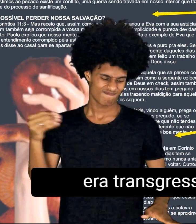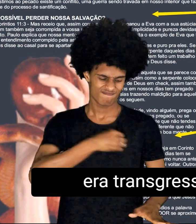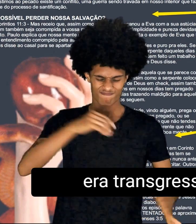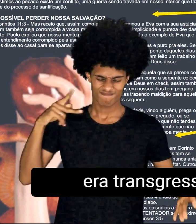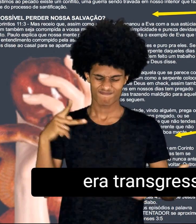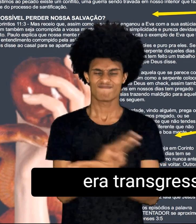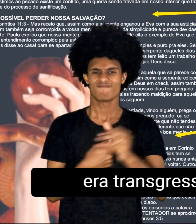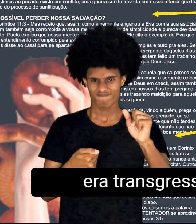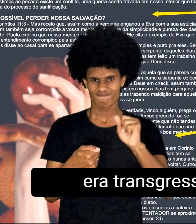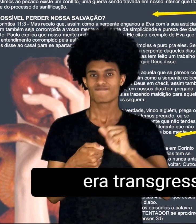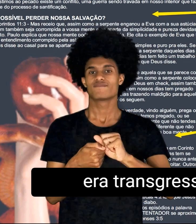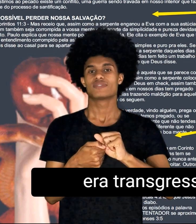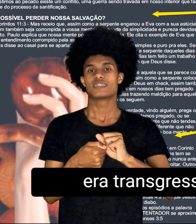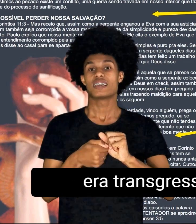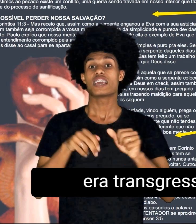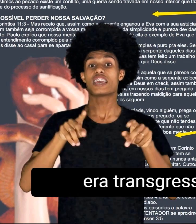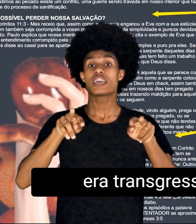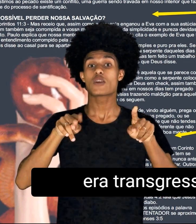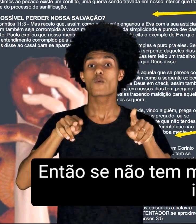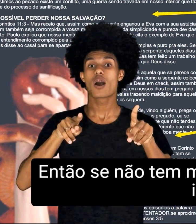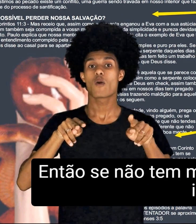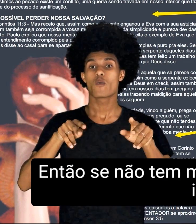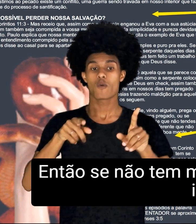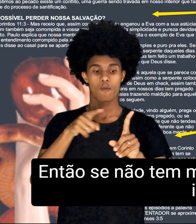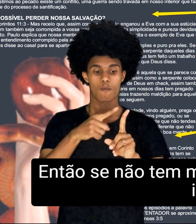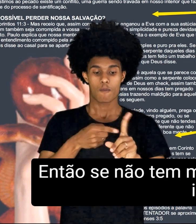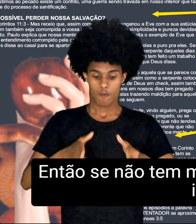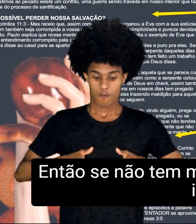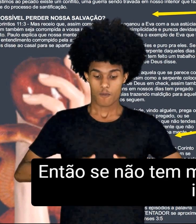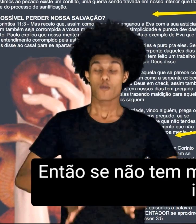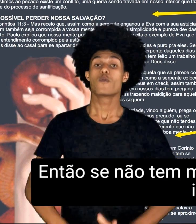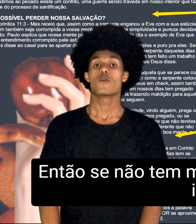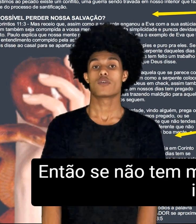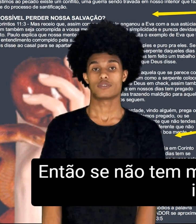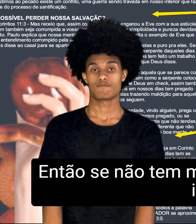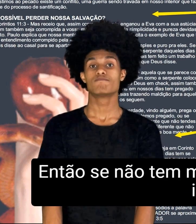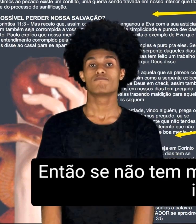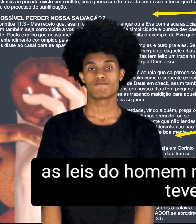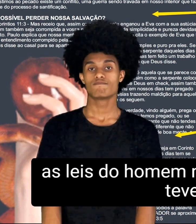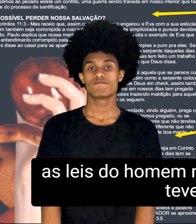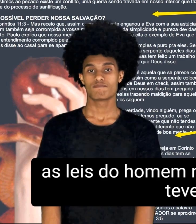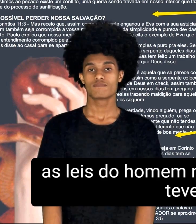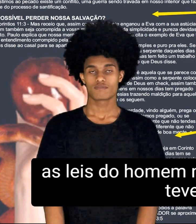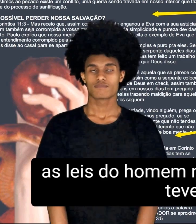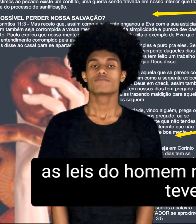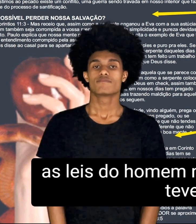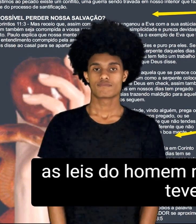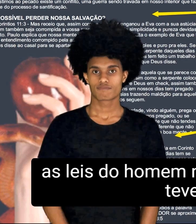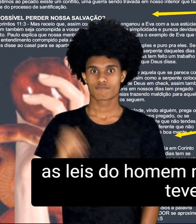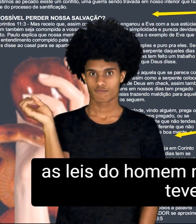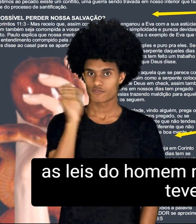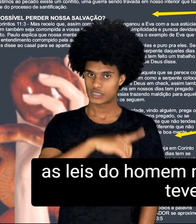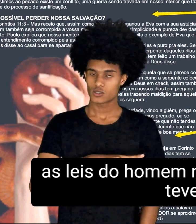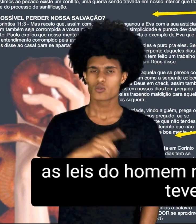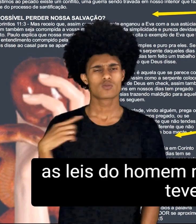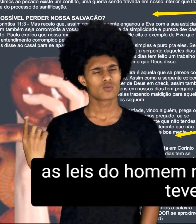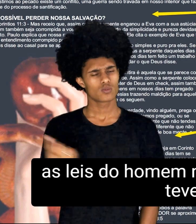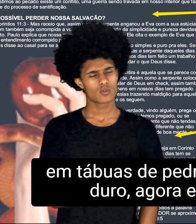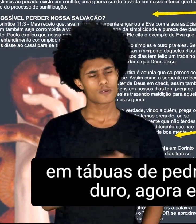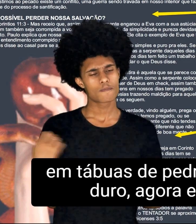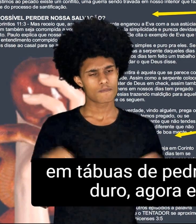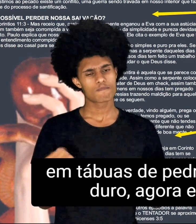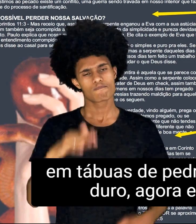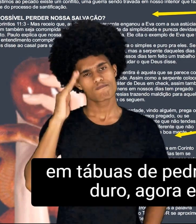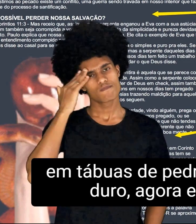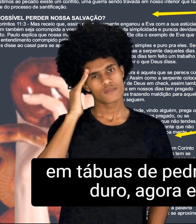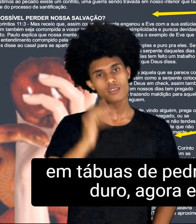era transgressão da lei, não existe lei, então se não tem mais lei moral, pô, Deus falou que ia escrever as leis do homem na mente e no coração, antes teve que escrever em